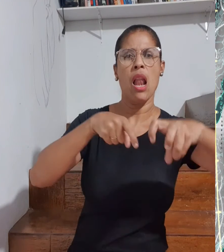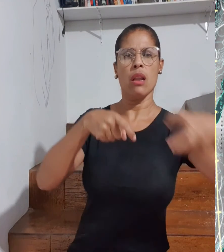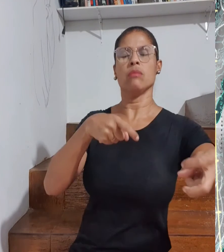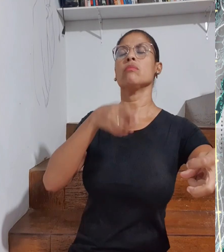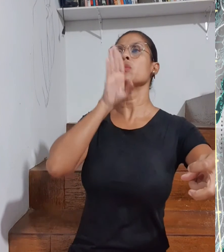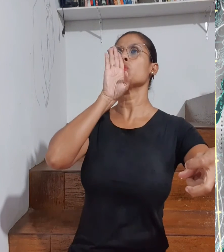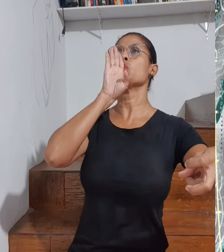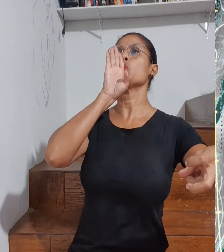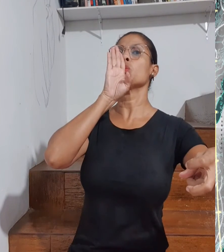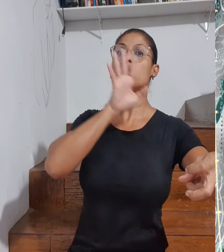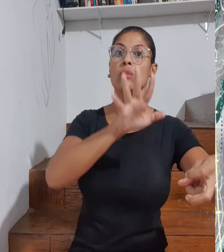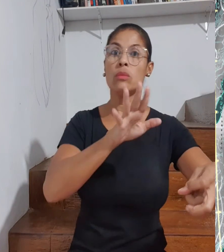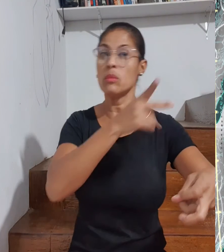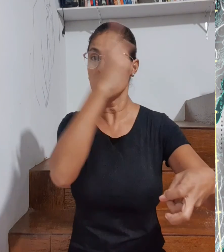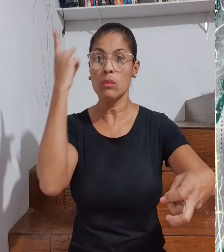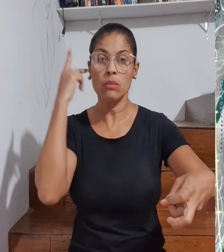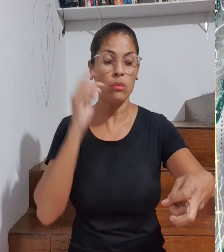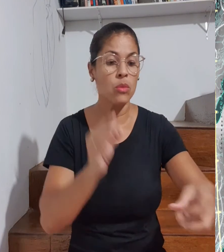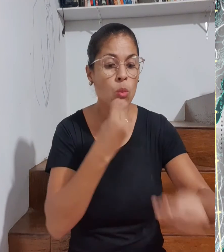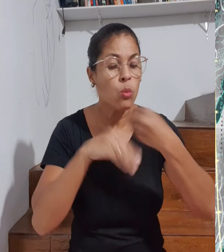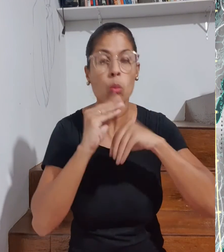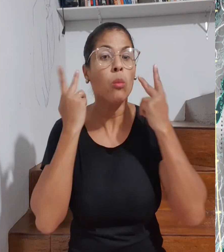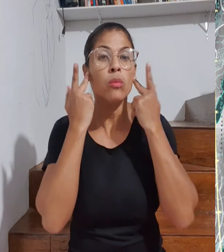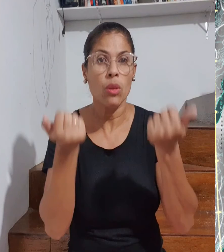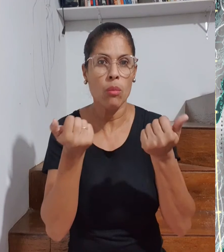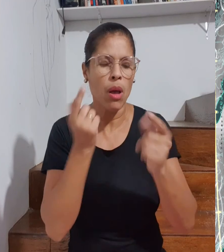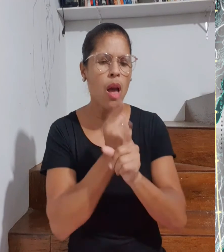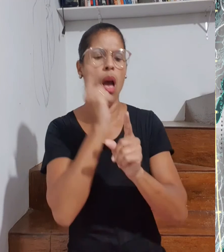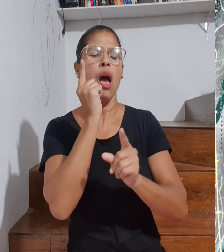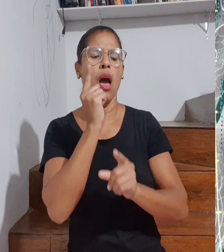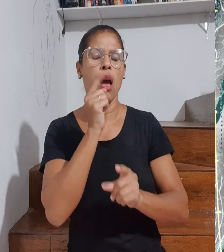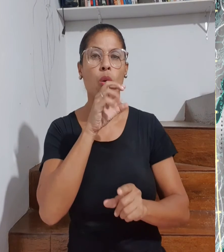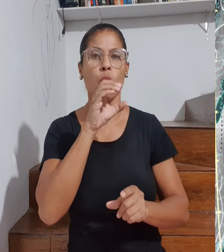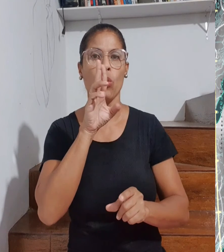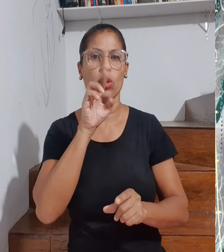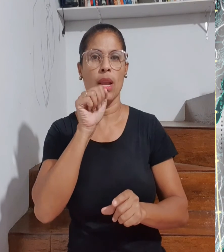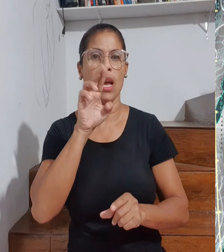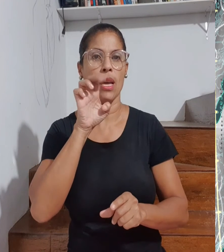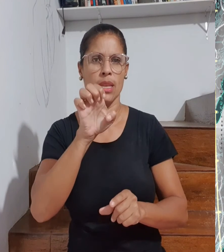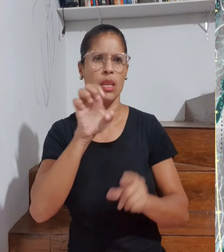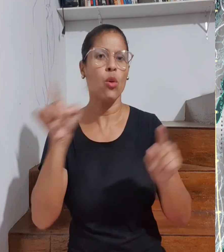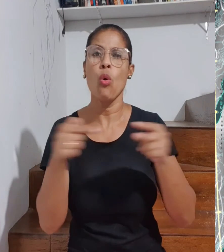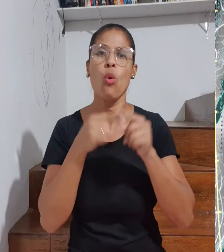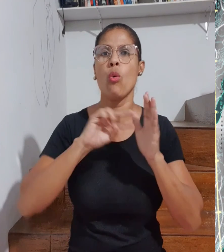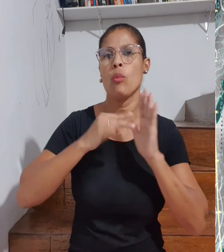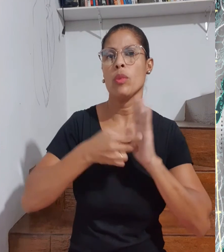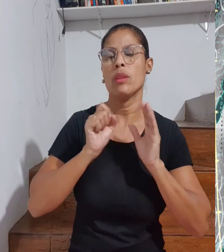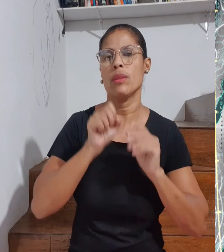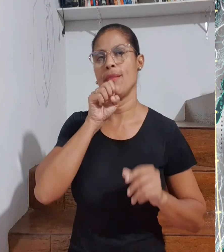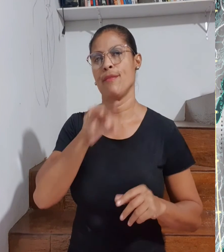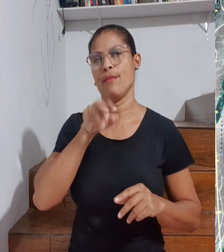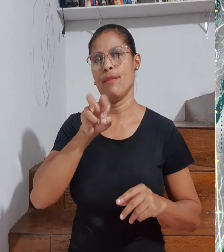era inócuo às pessoas que ingeriam a carne. Era a descoberta do curare, que em línguas nativas